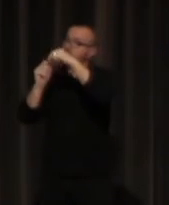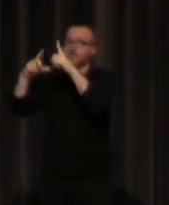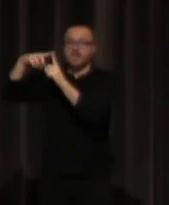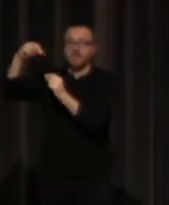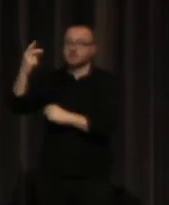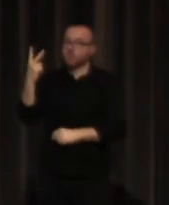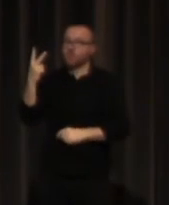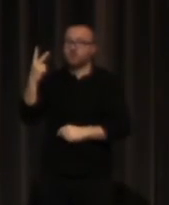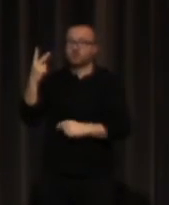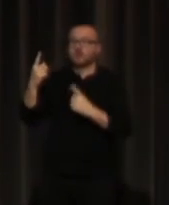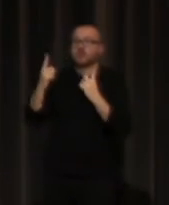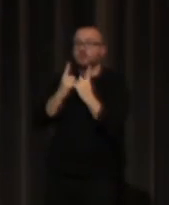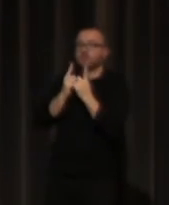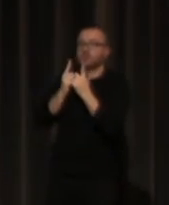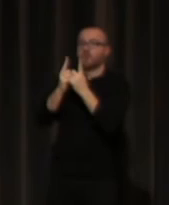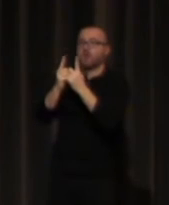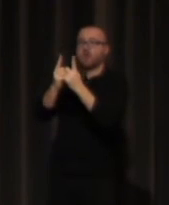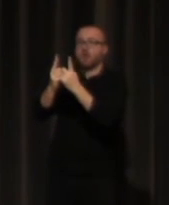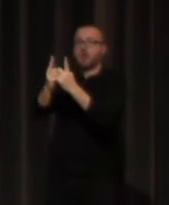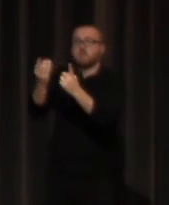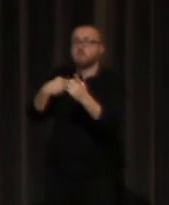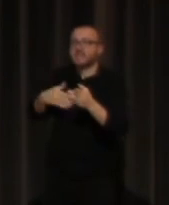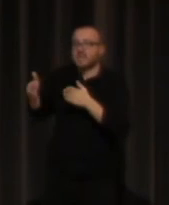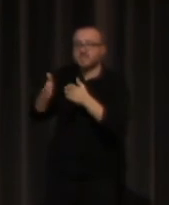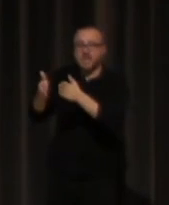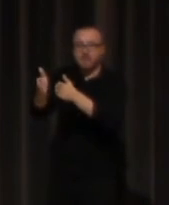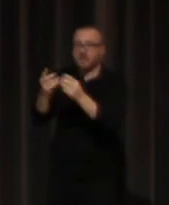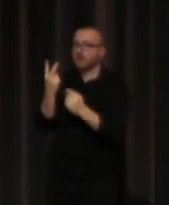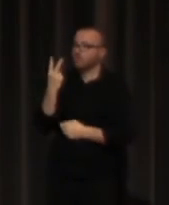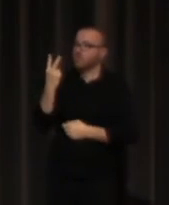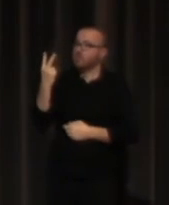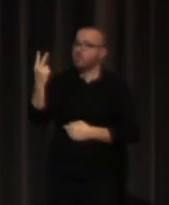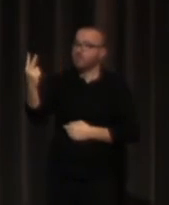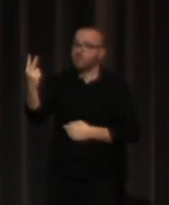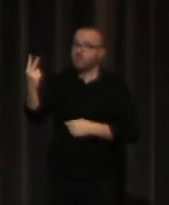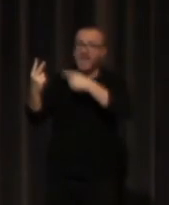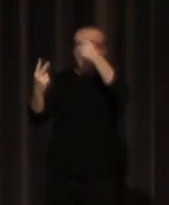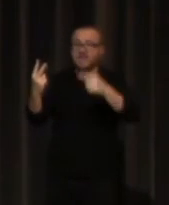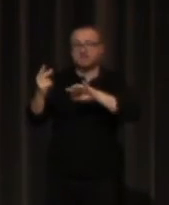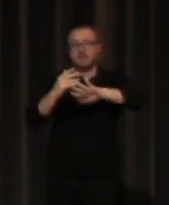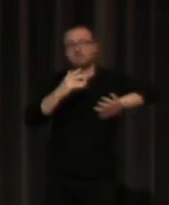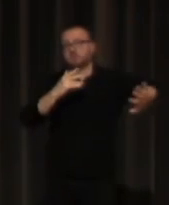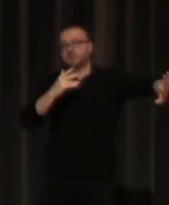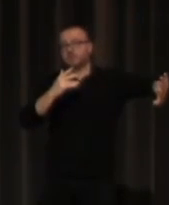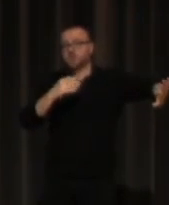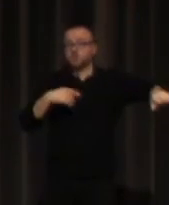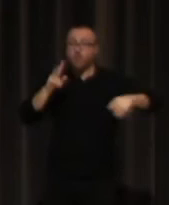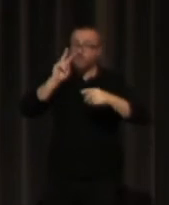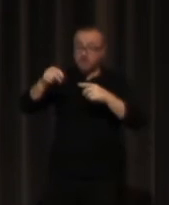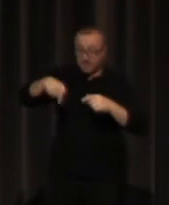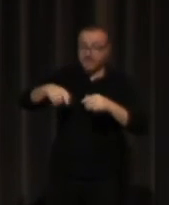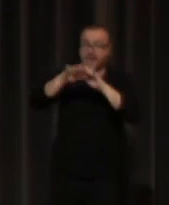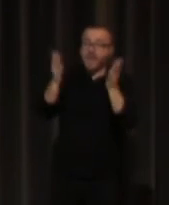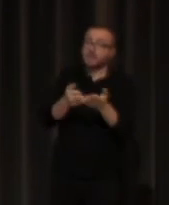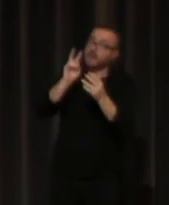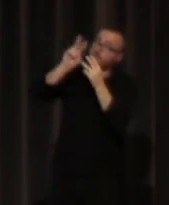mateixes contrades. És a dir, aparentment, dues estrelles que veiem són molt a prop, però en realitat